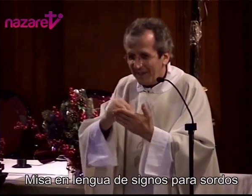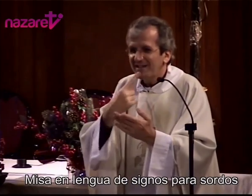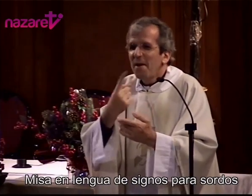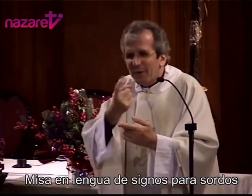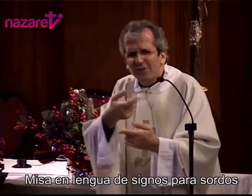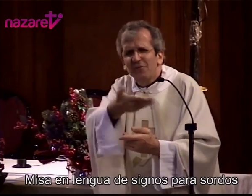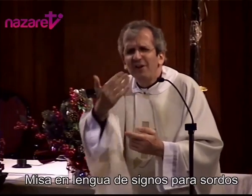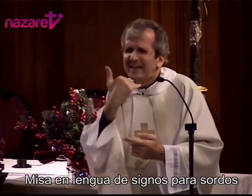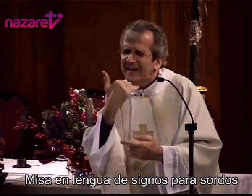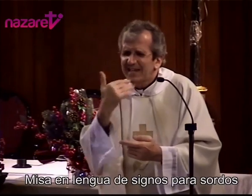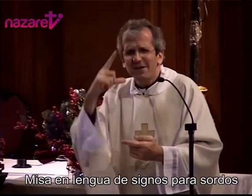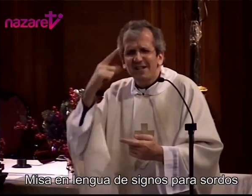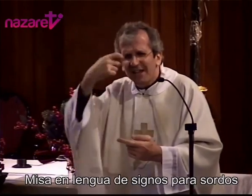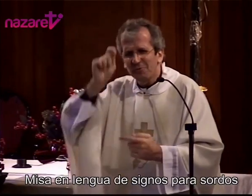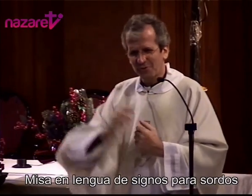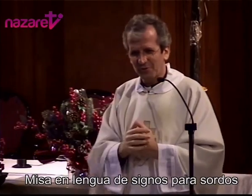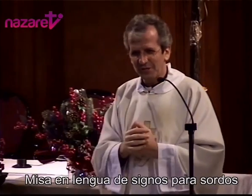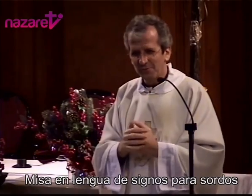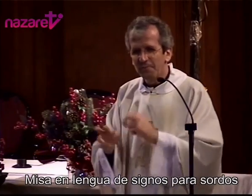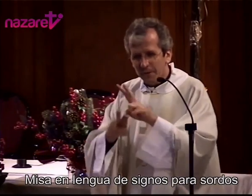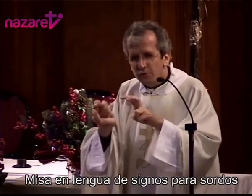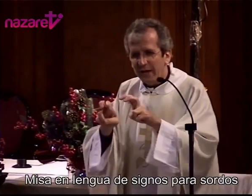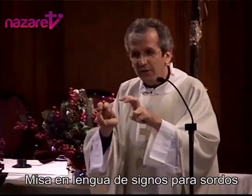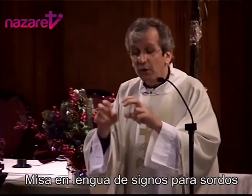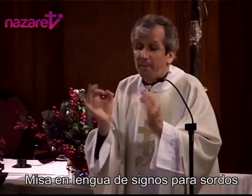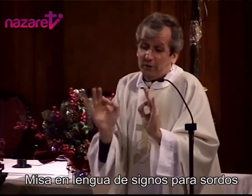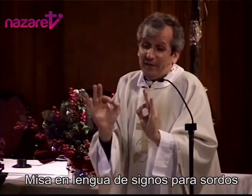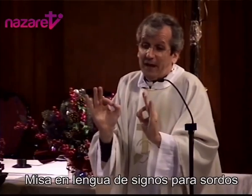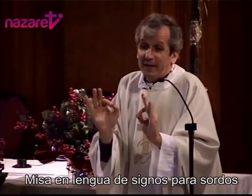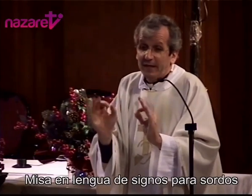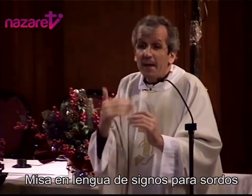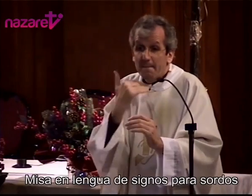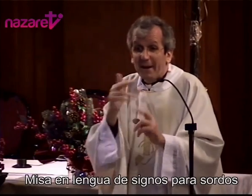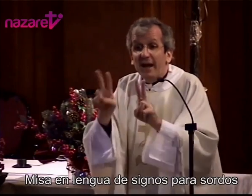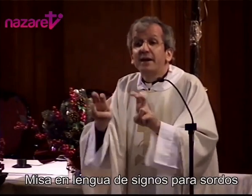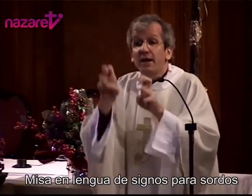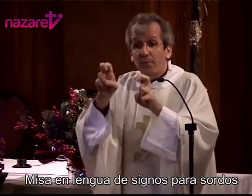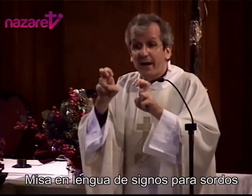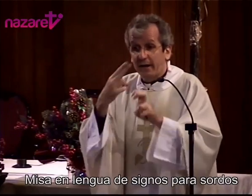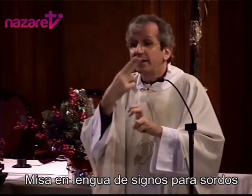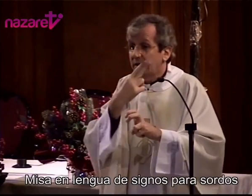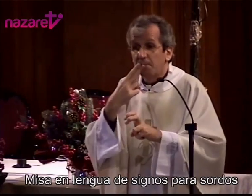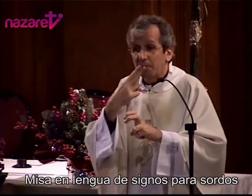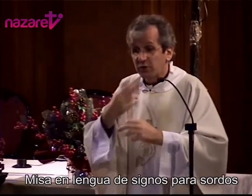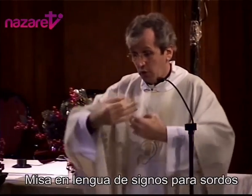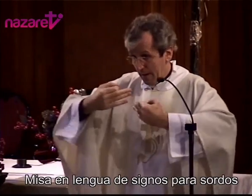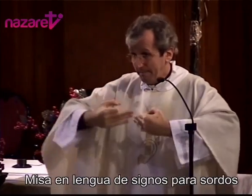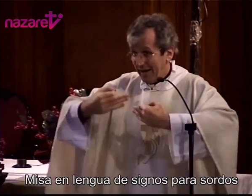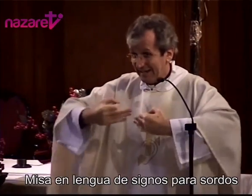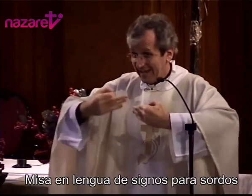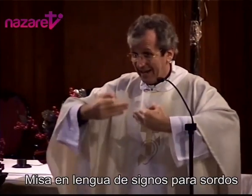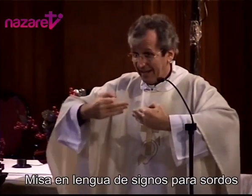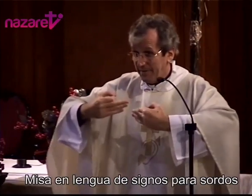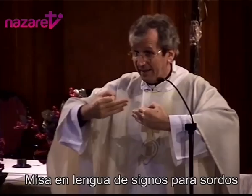4 o 5 veces preguntando: ¿ya sabéis el día de vuestro bautismo? Buscadlo, pero especialmente para renovar este compromiso,